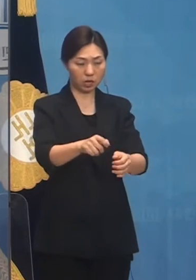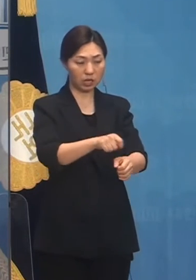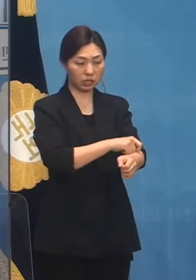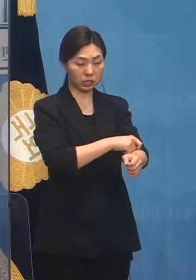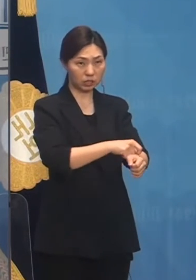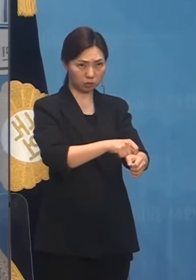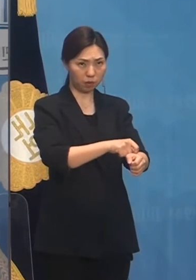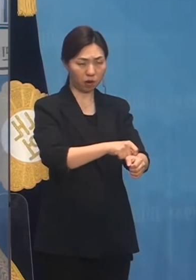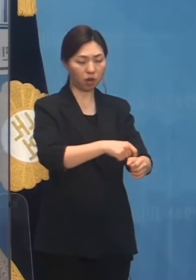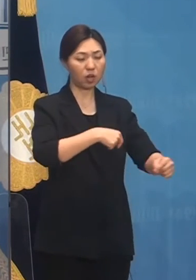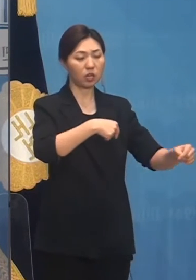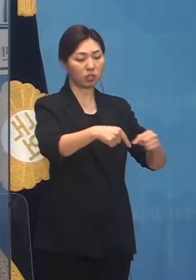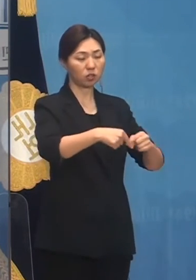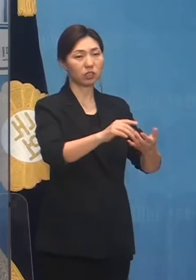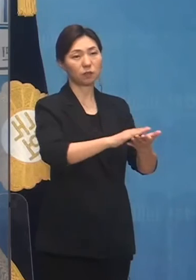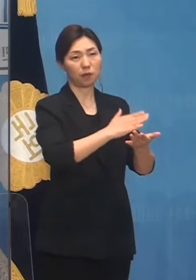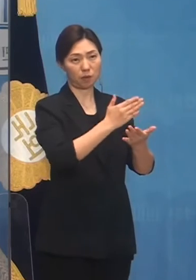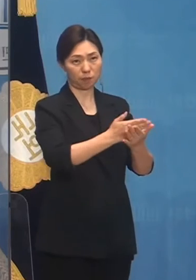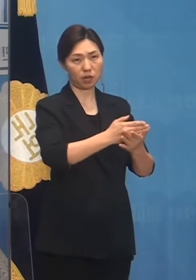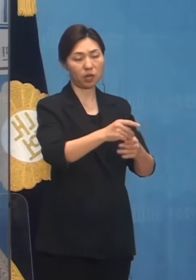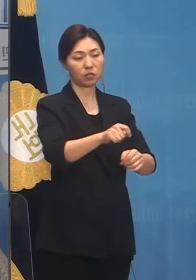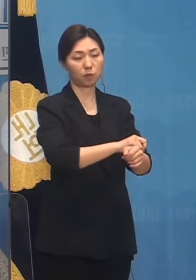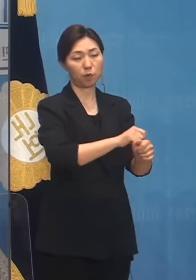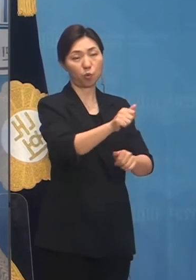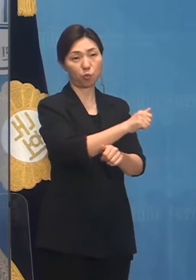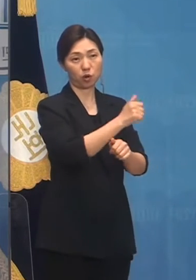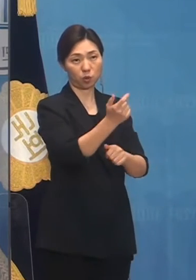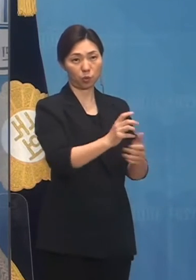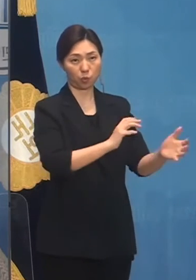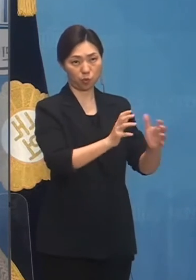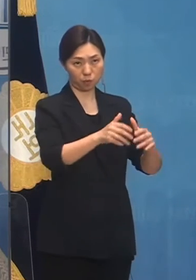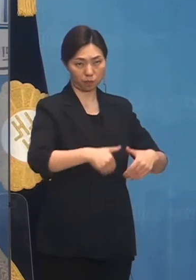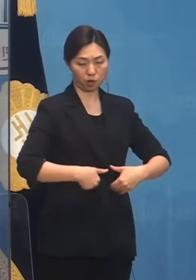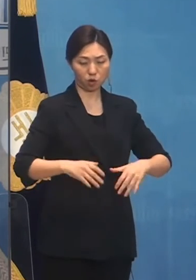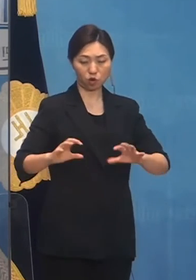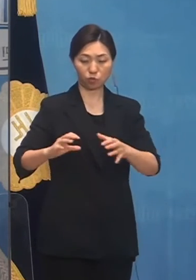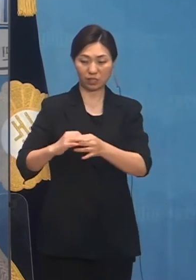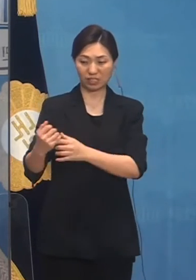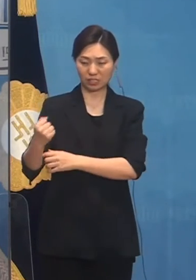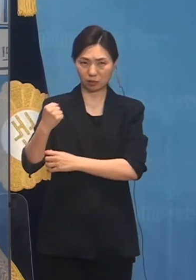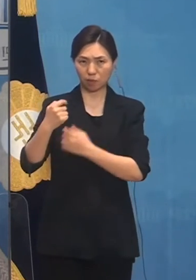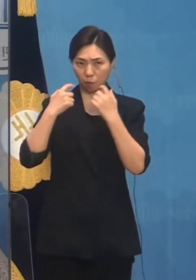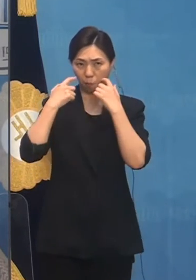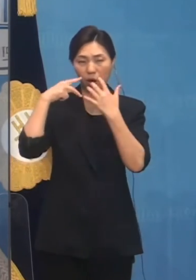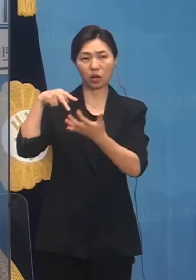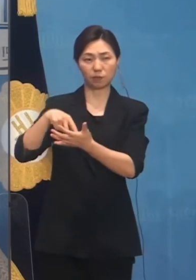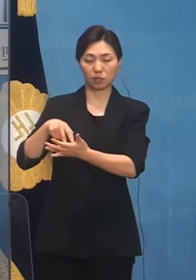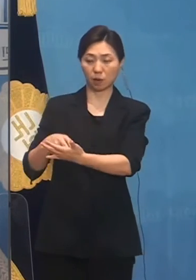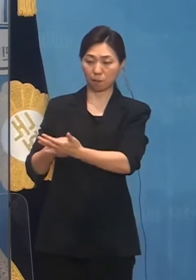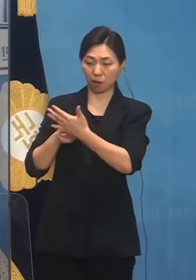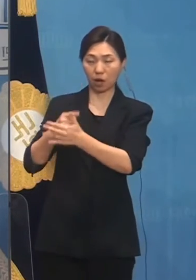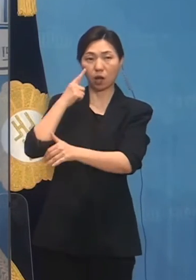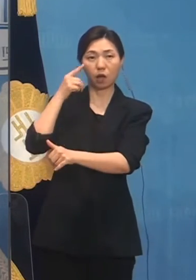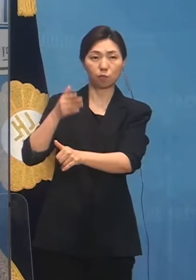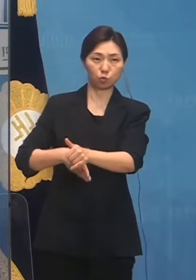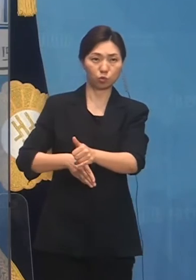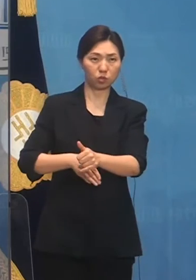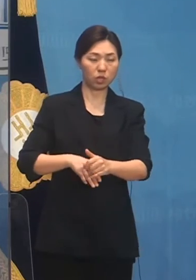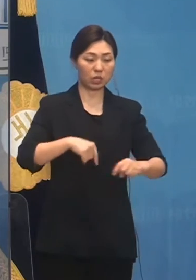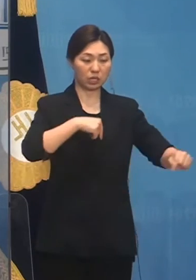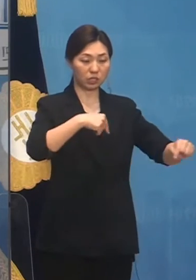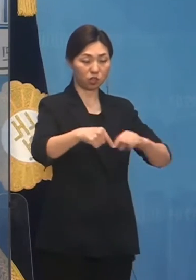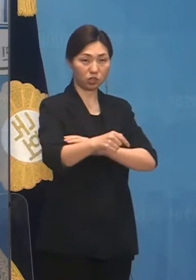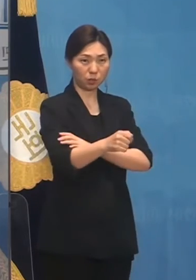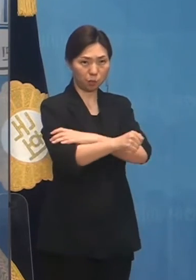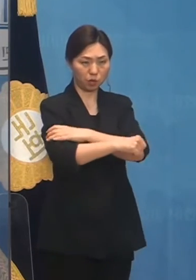처리가 시급합니다. 국민의힘의 명확한 입장을 요구하고 모든 정치 세력에 정치